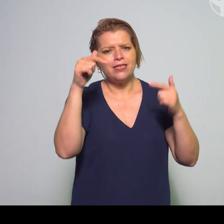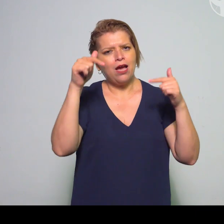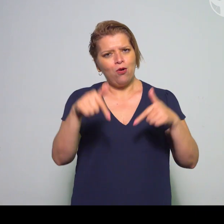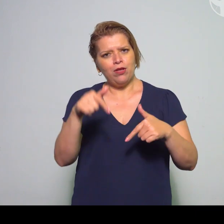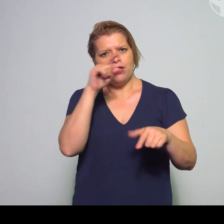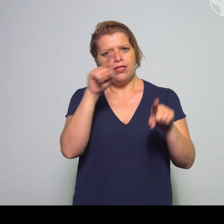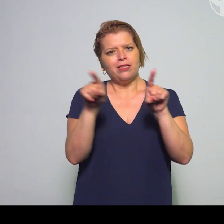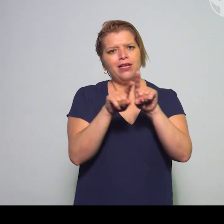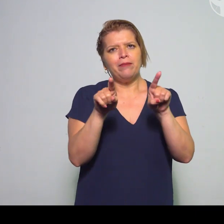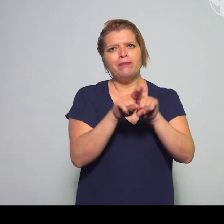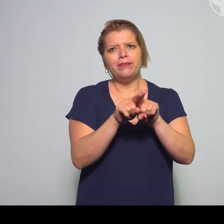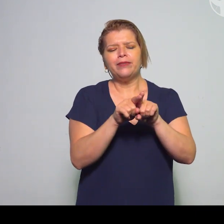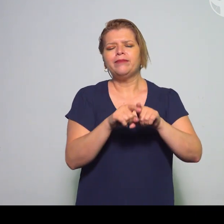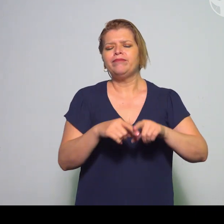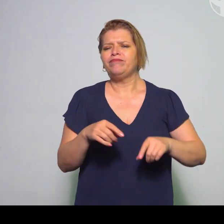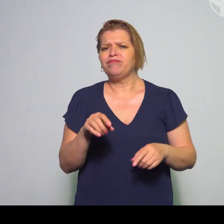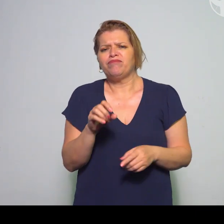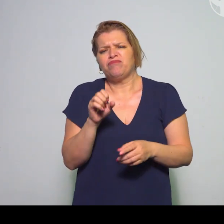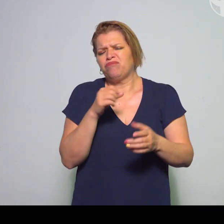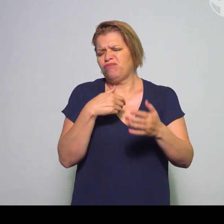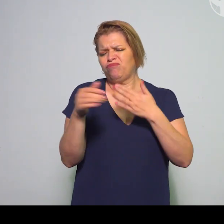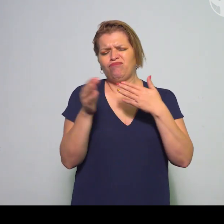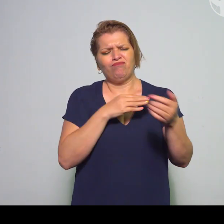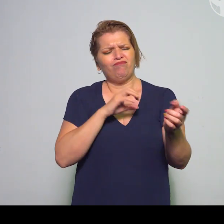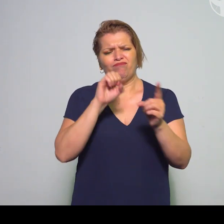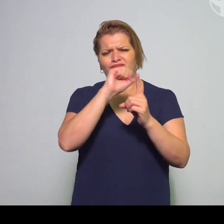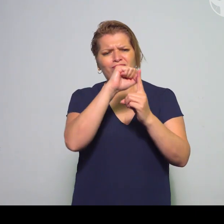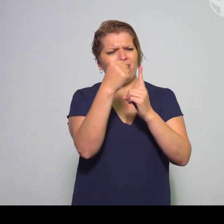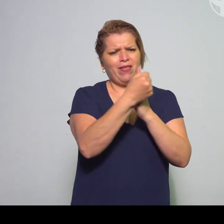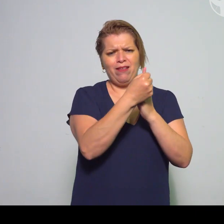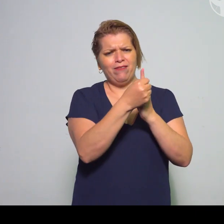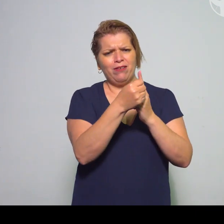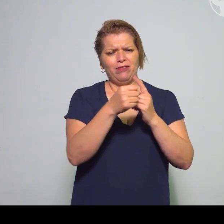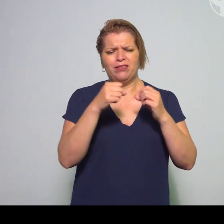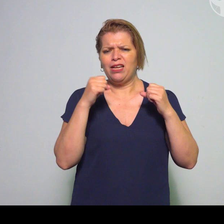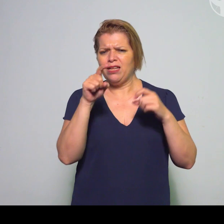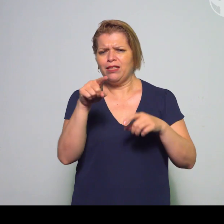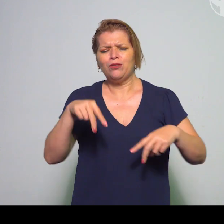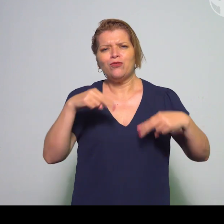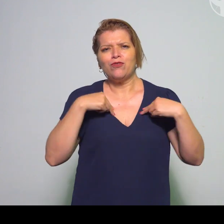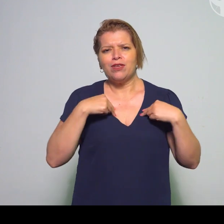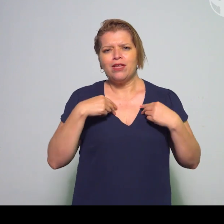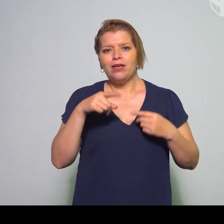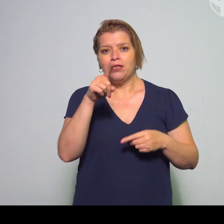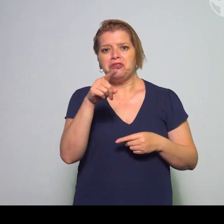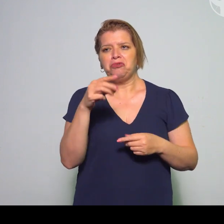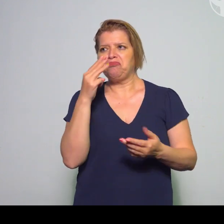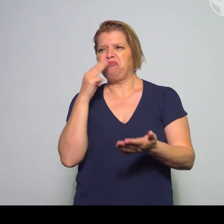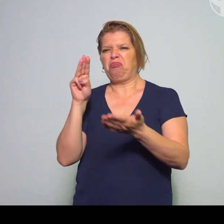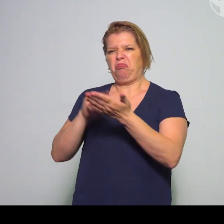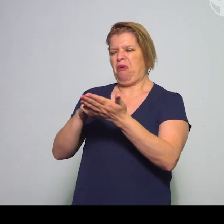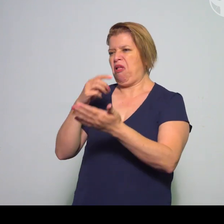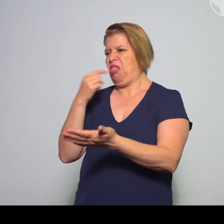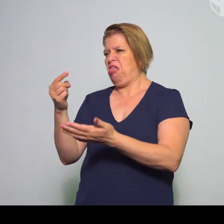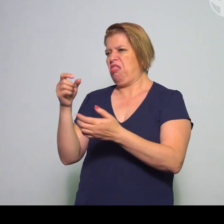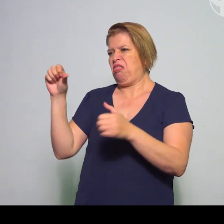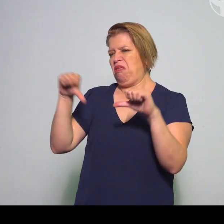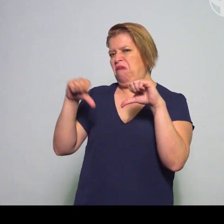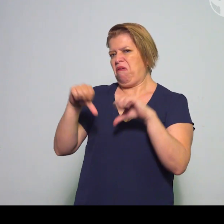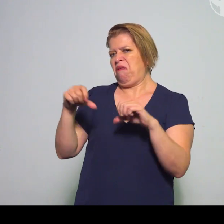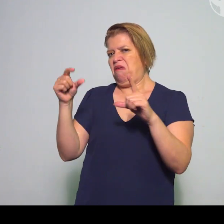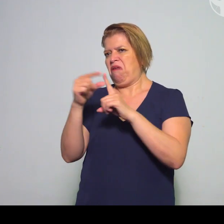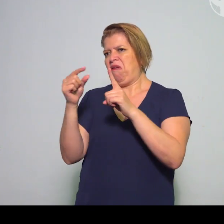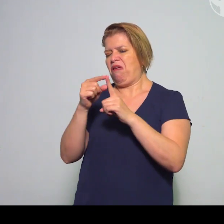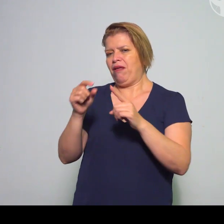hablando, María José, de lo que dijiste, ¿acaso la crisis te ha hecho maldecir? Y yo te voy a decir algo. Nosotros somos